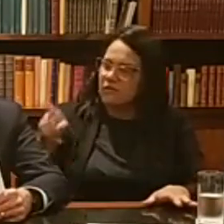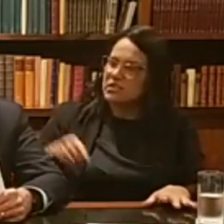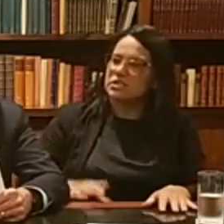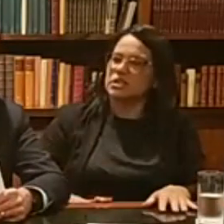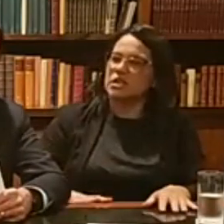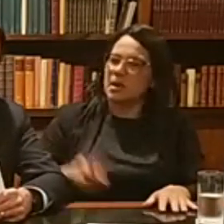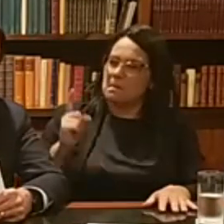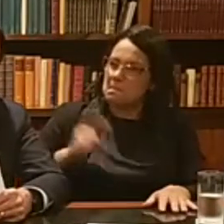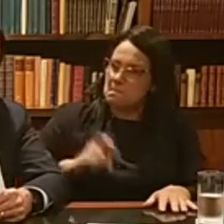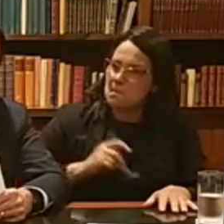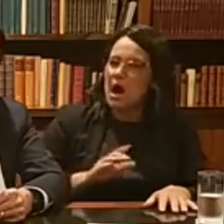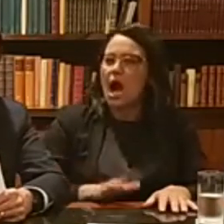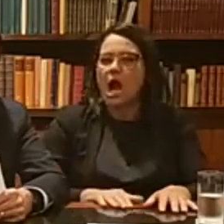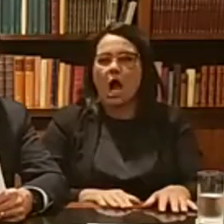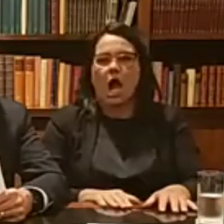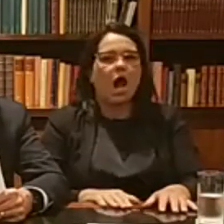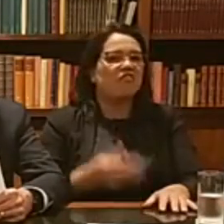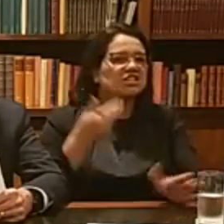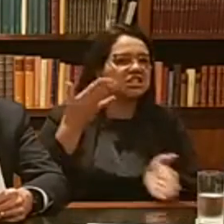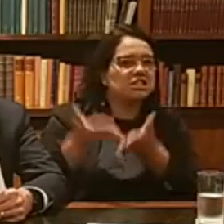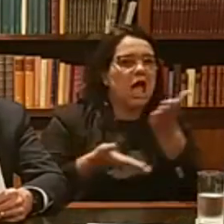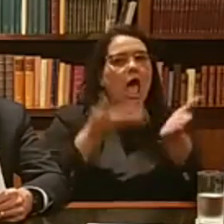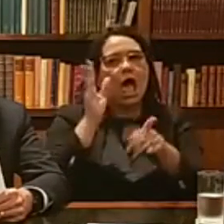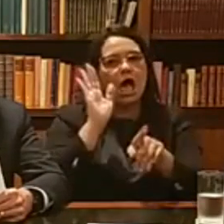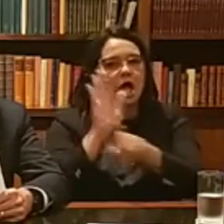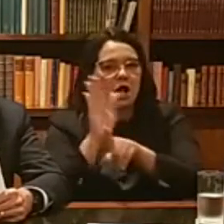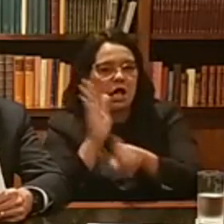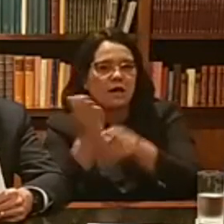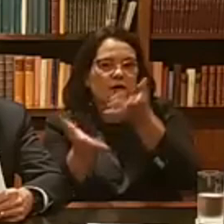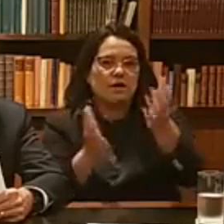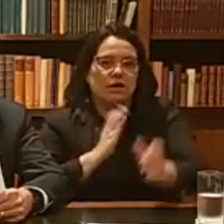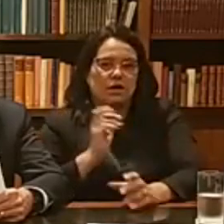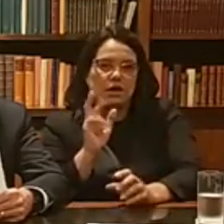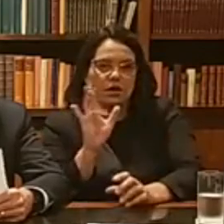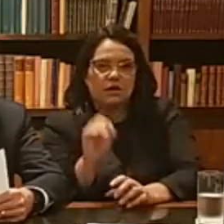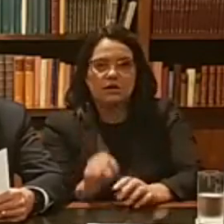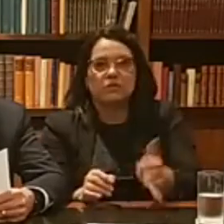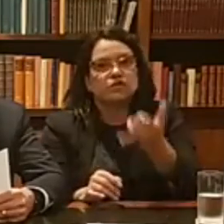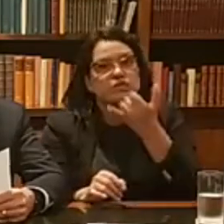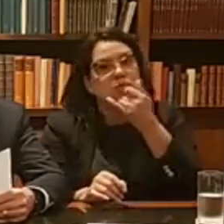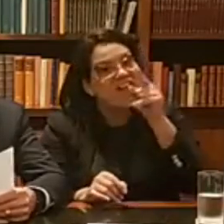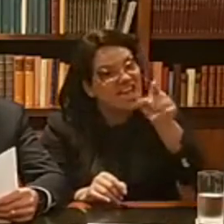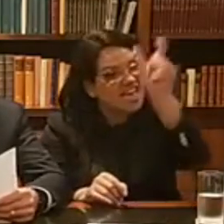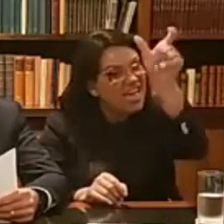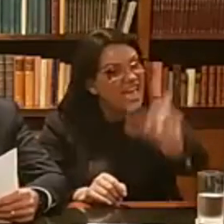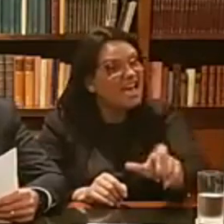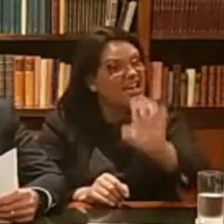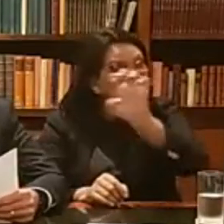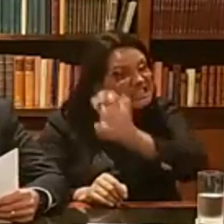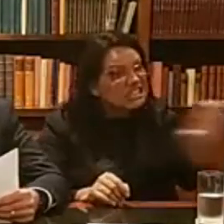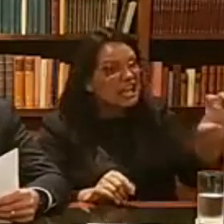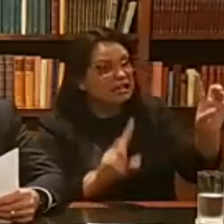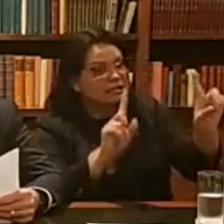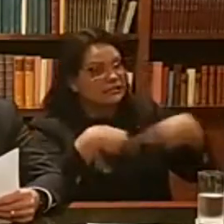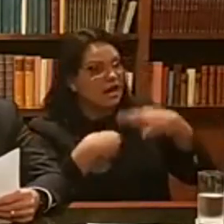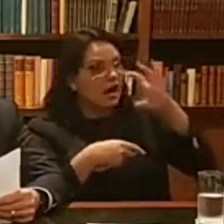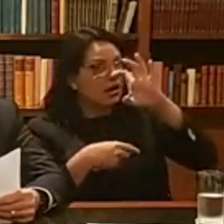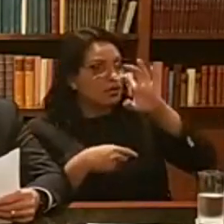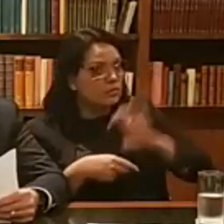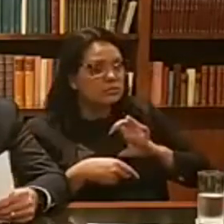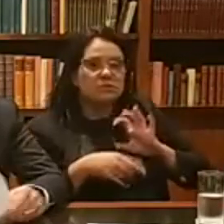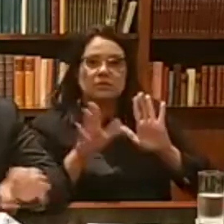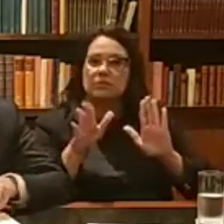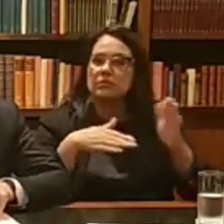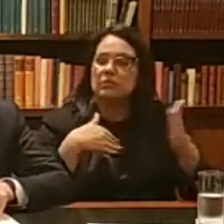maldoso, você está legislando para rico. Aquele papinho da esquerda é o que gente que não tem cultura nenhuma. Qualquer projeto que crie